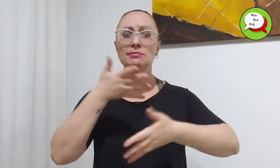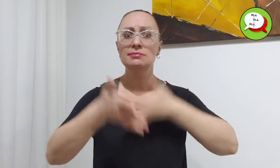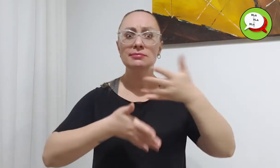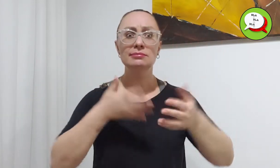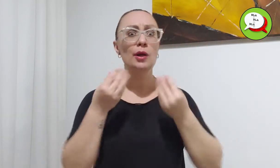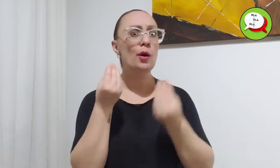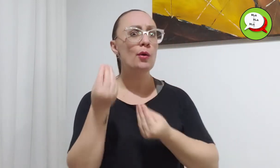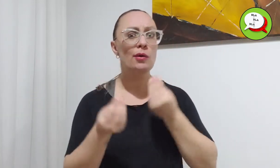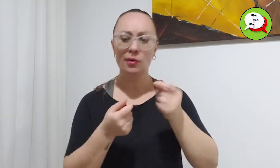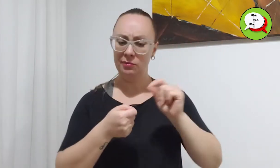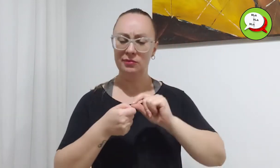que fazer?